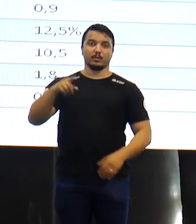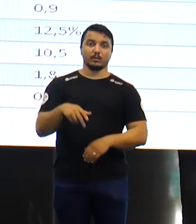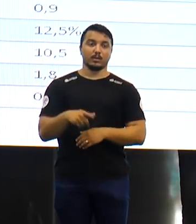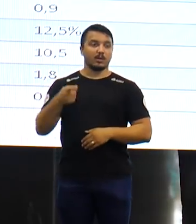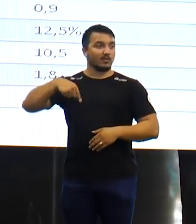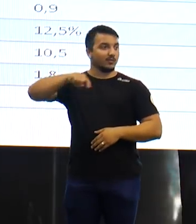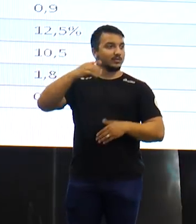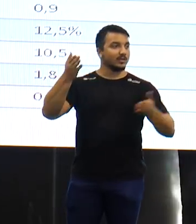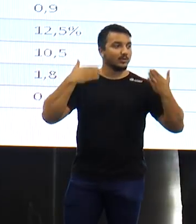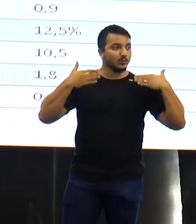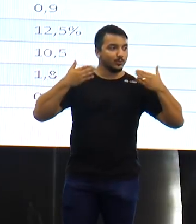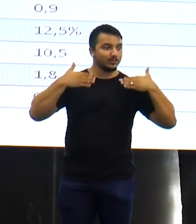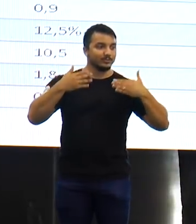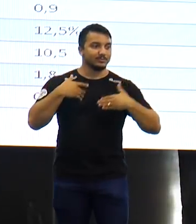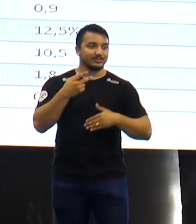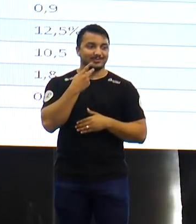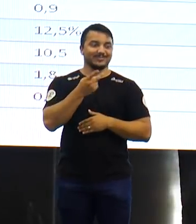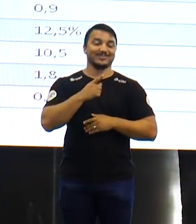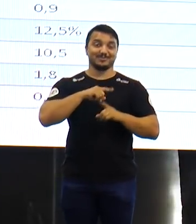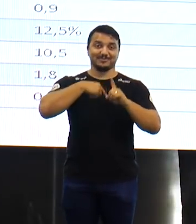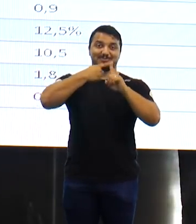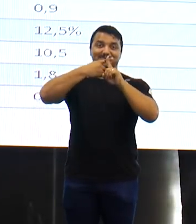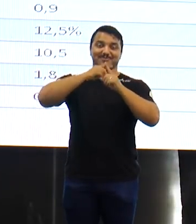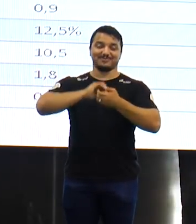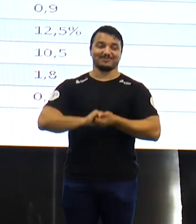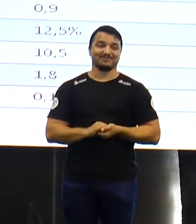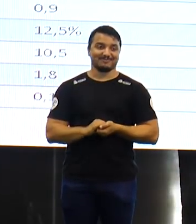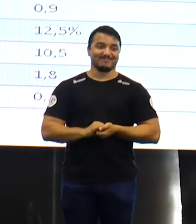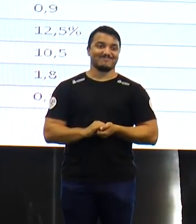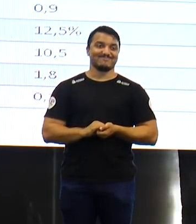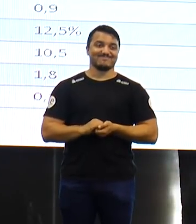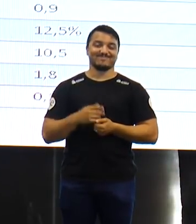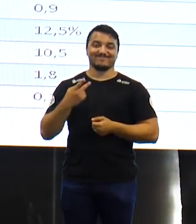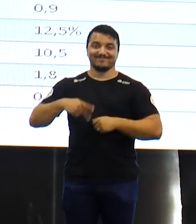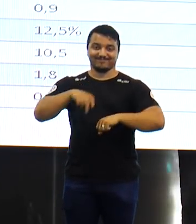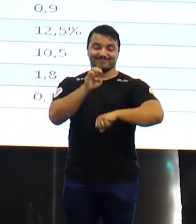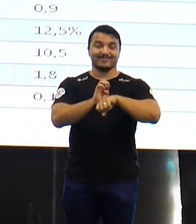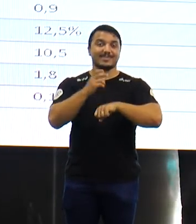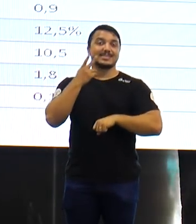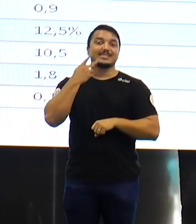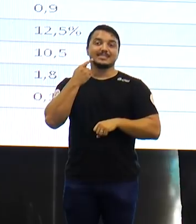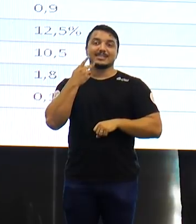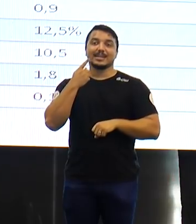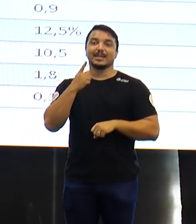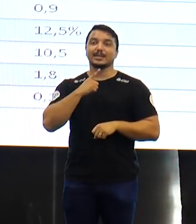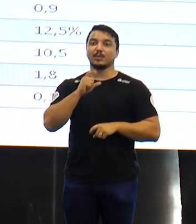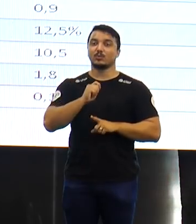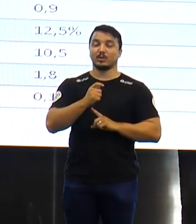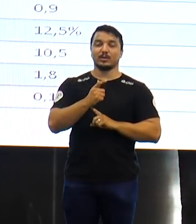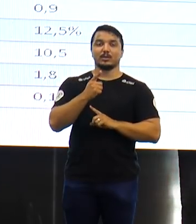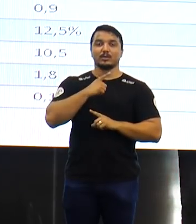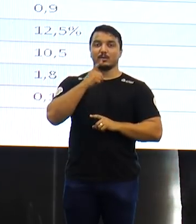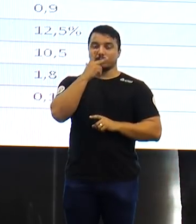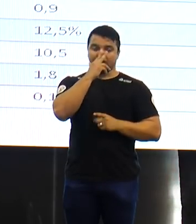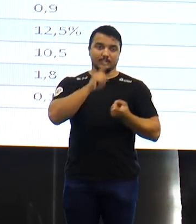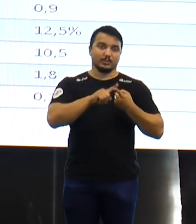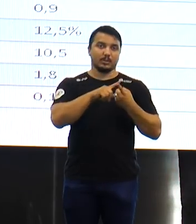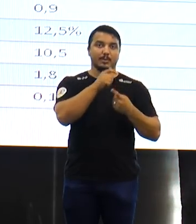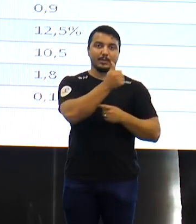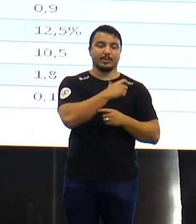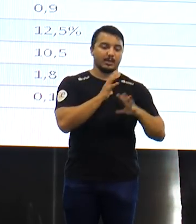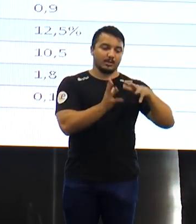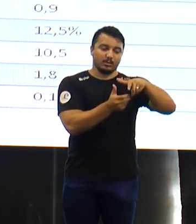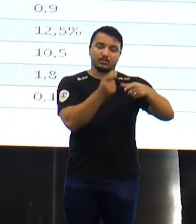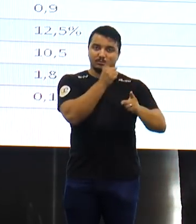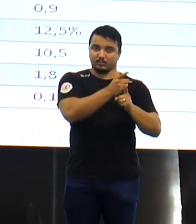vocês se abanando, diria mais. O Ceará, ele tem, segundo o Atlas também da Agência Nacional